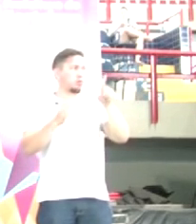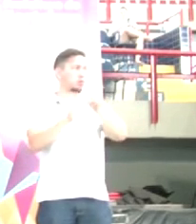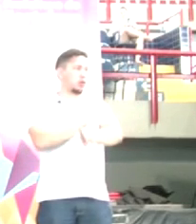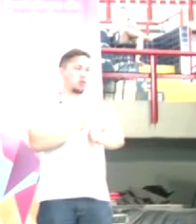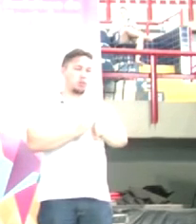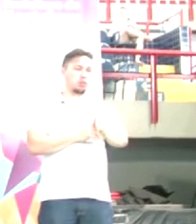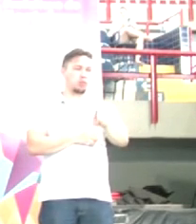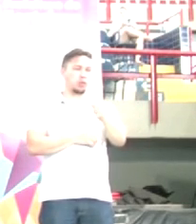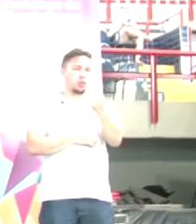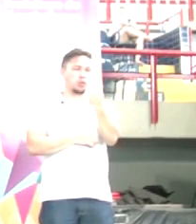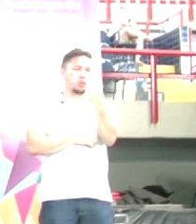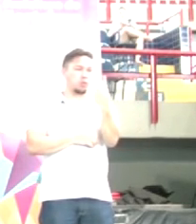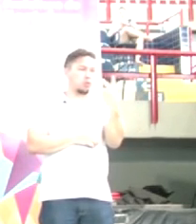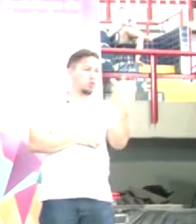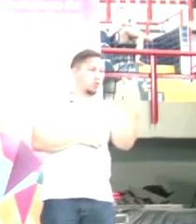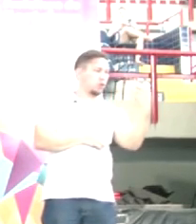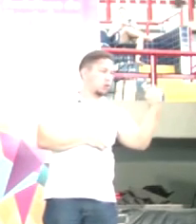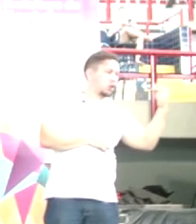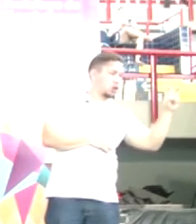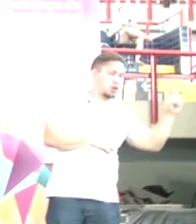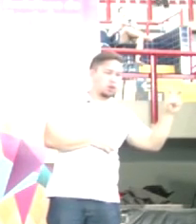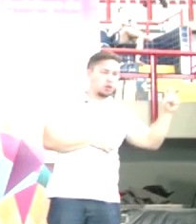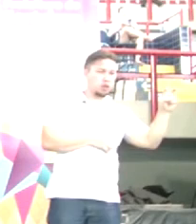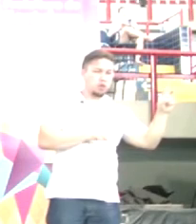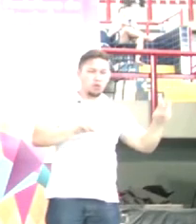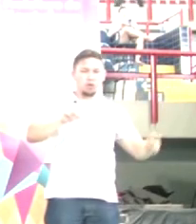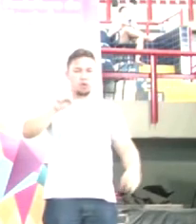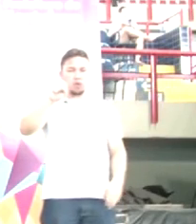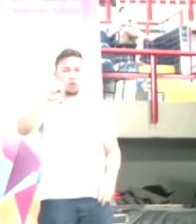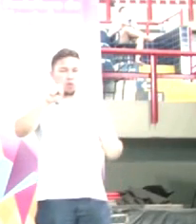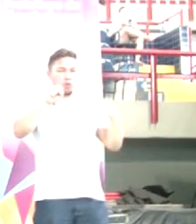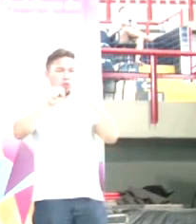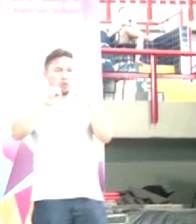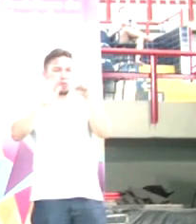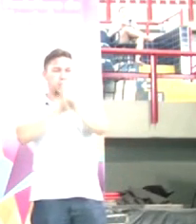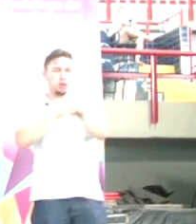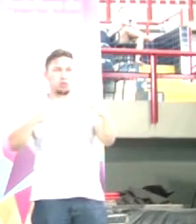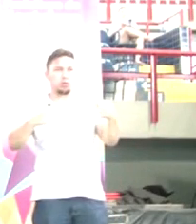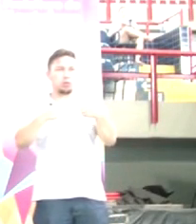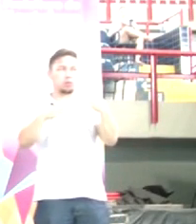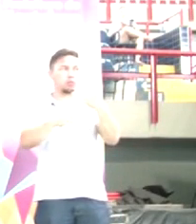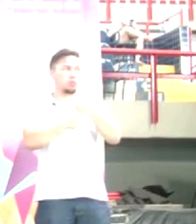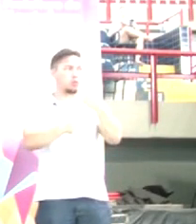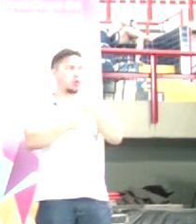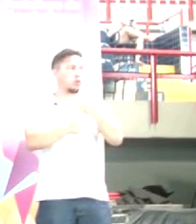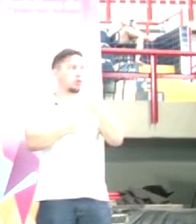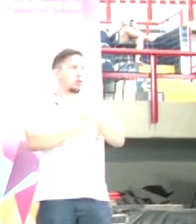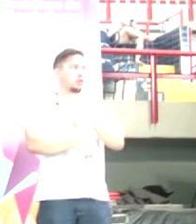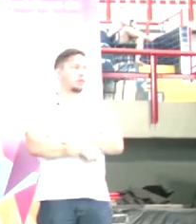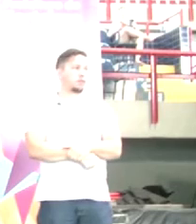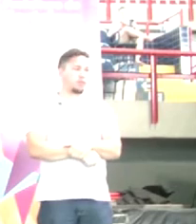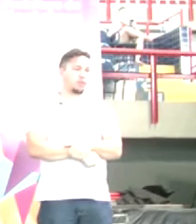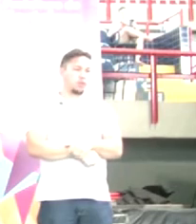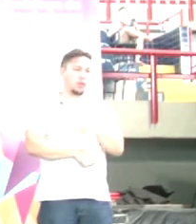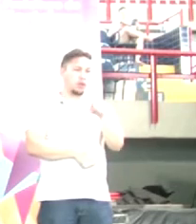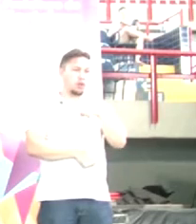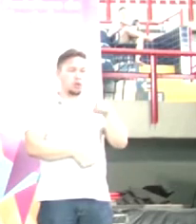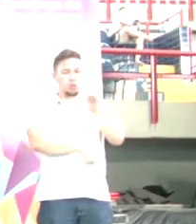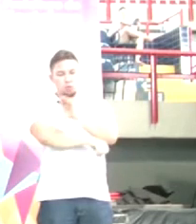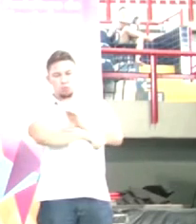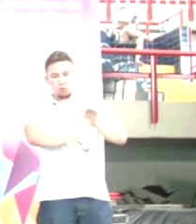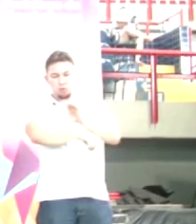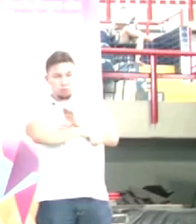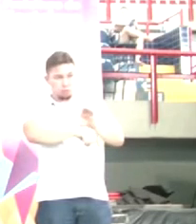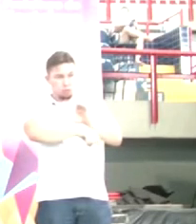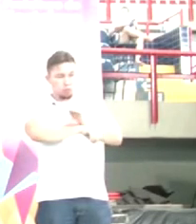de química, 8 eram de cálculos, tá? Então, como o curso de engenharia